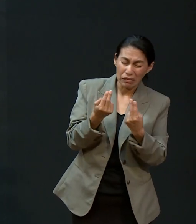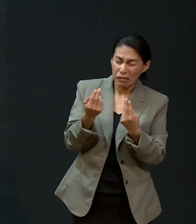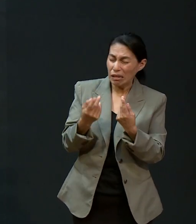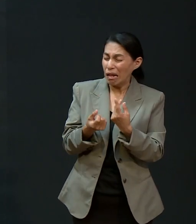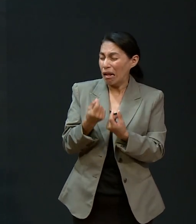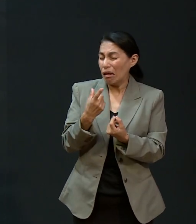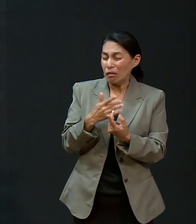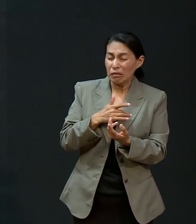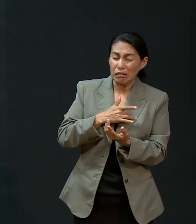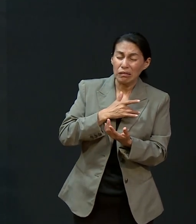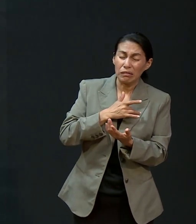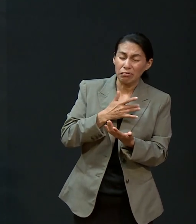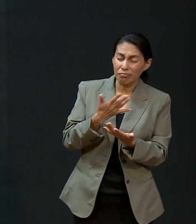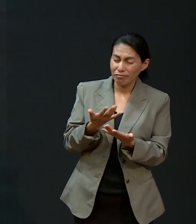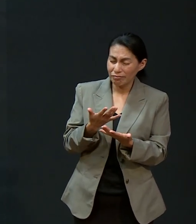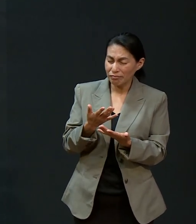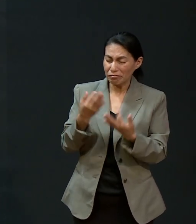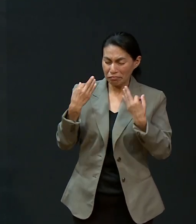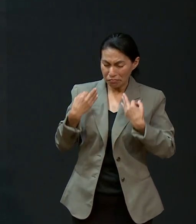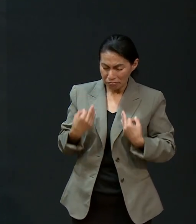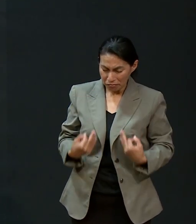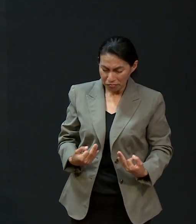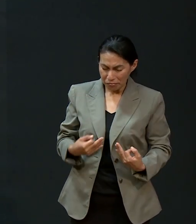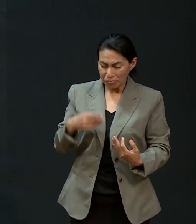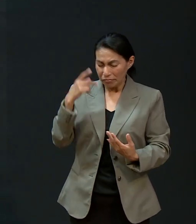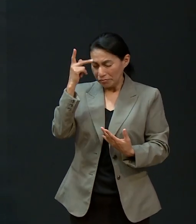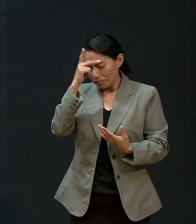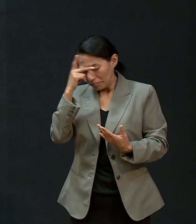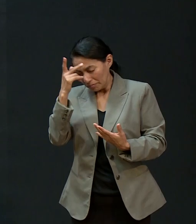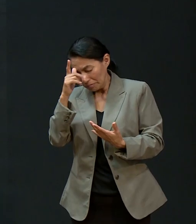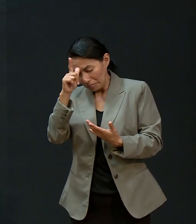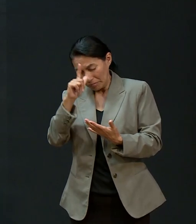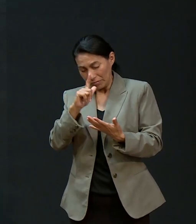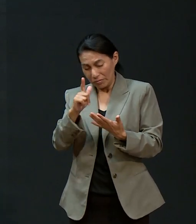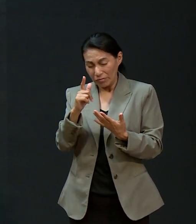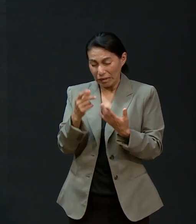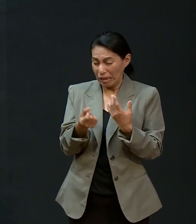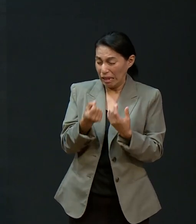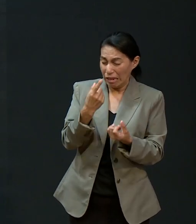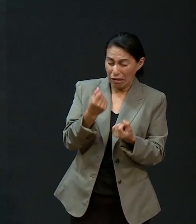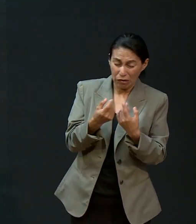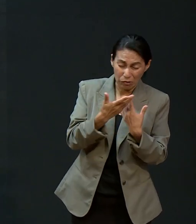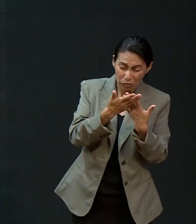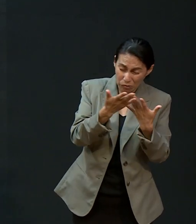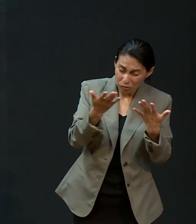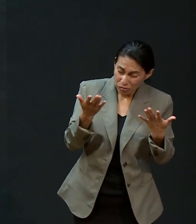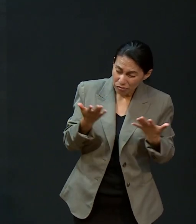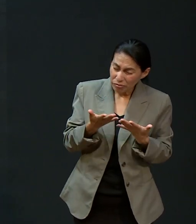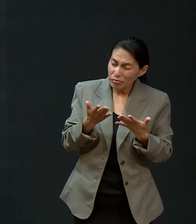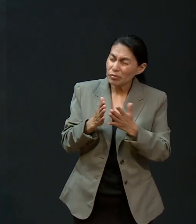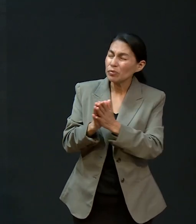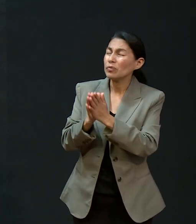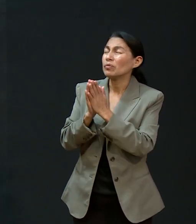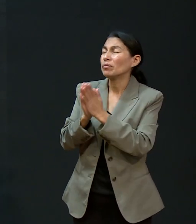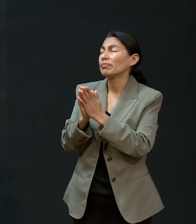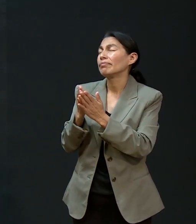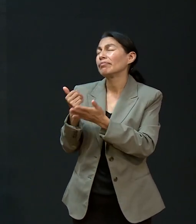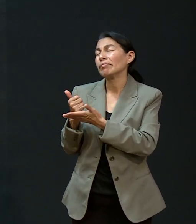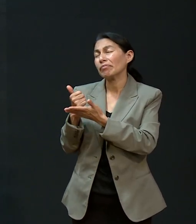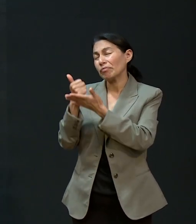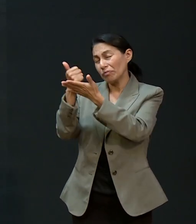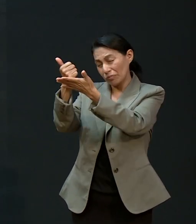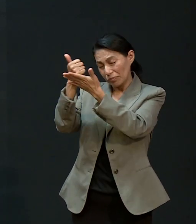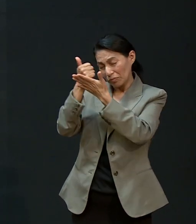alguna necesidad social, física, psicológica, espiritual,